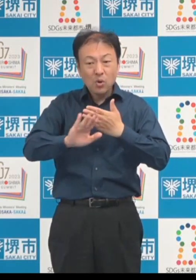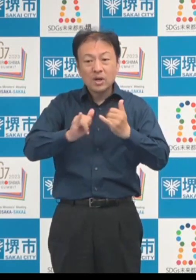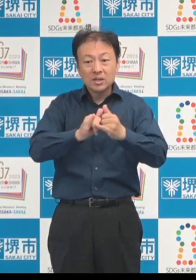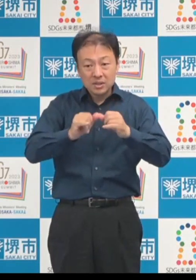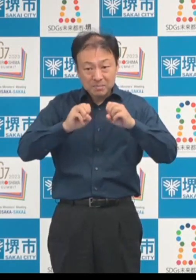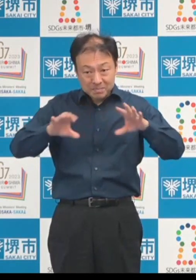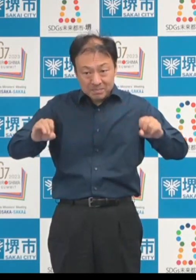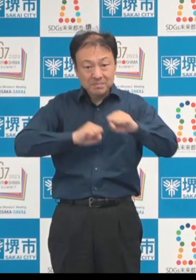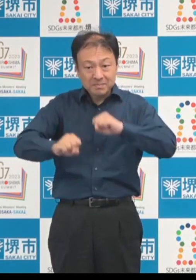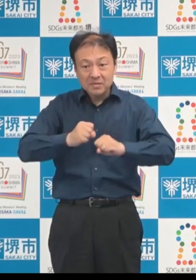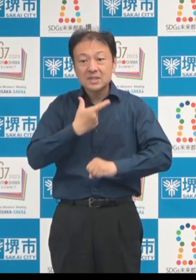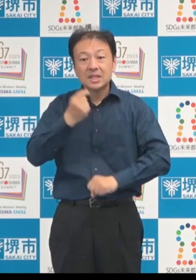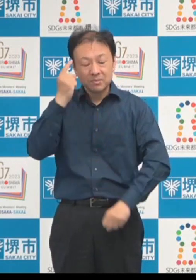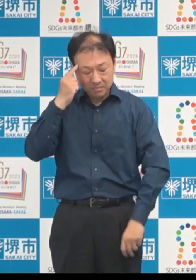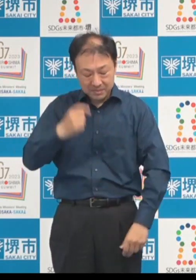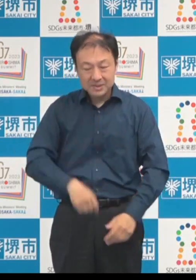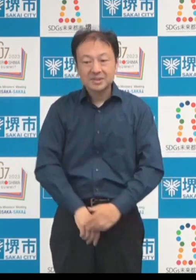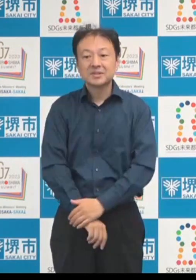たいと思います。